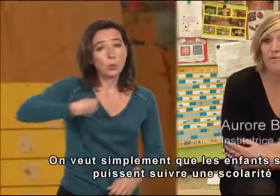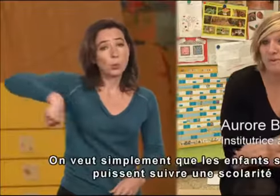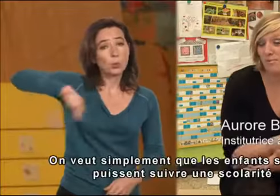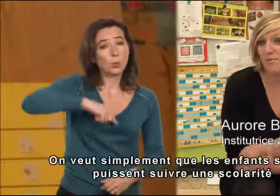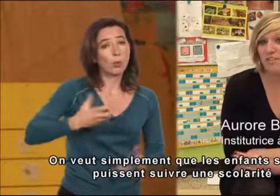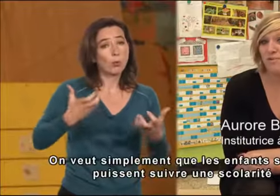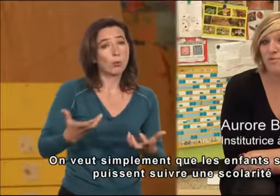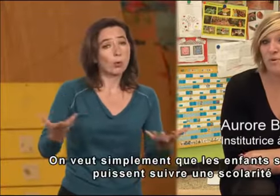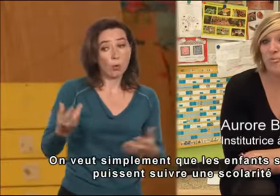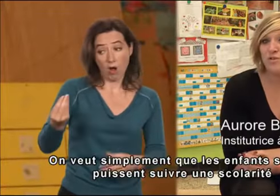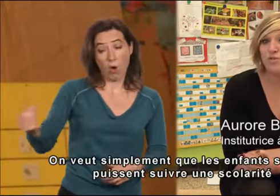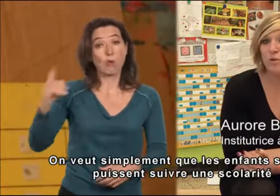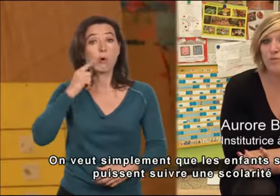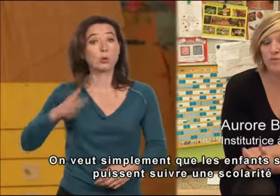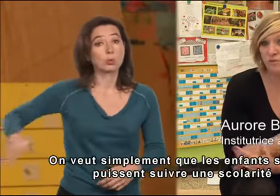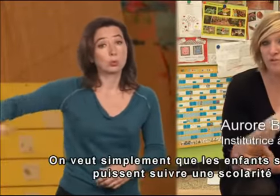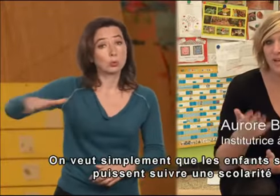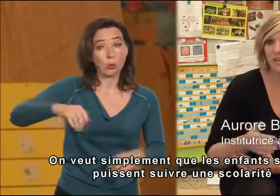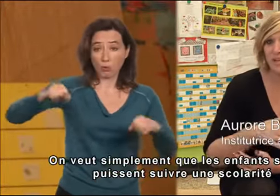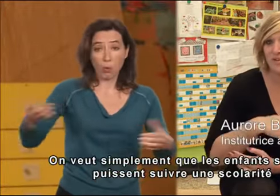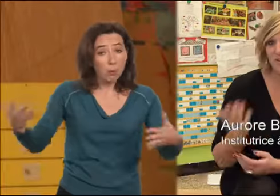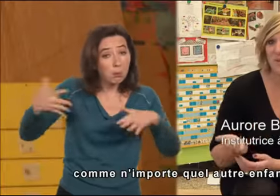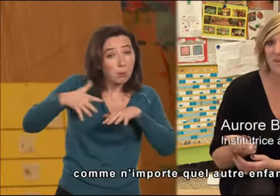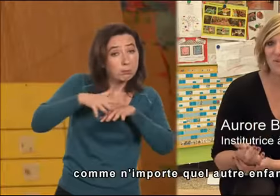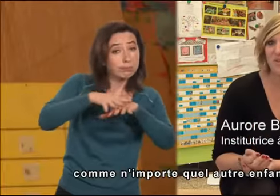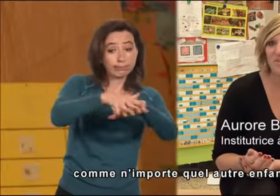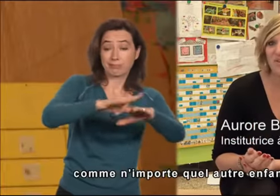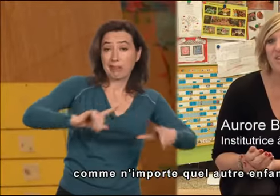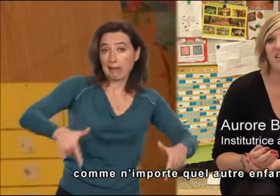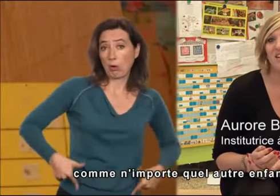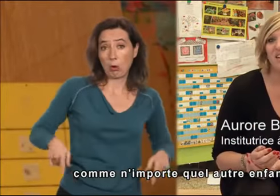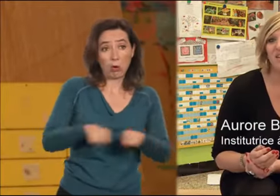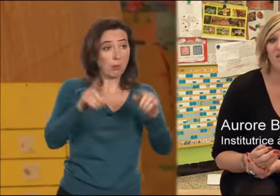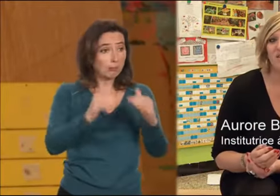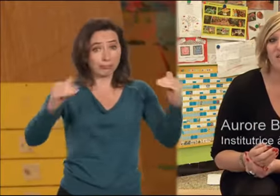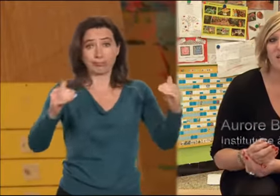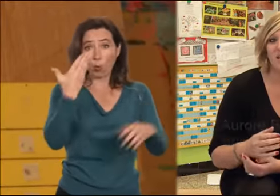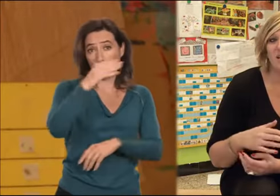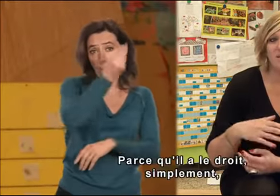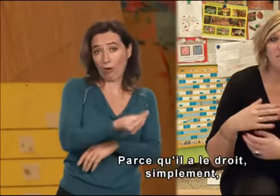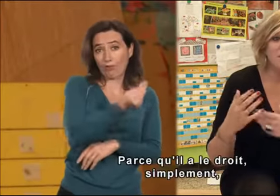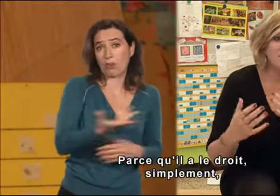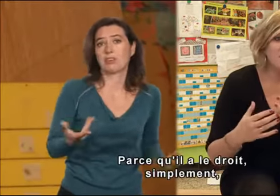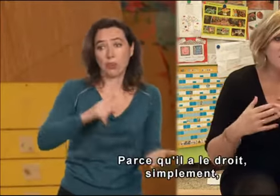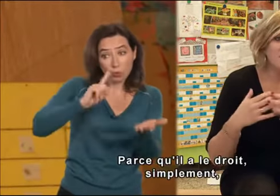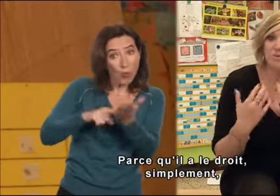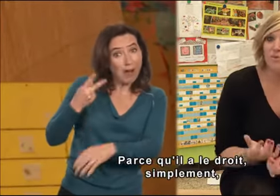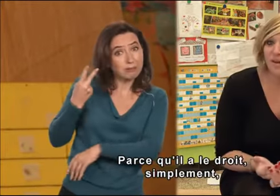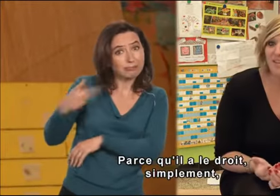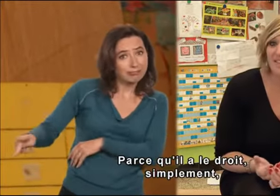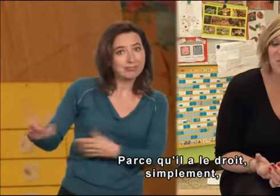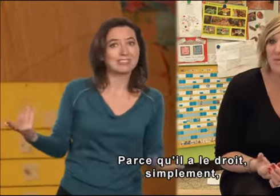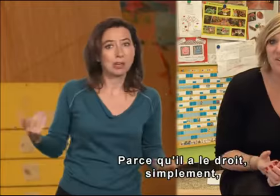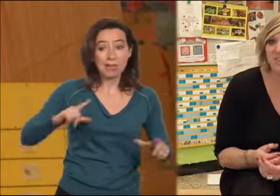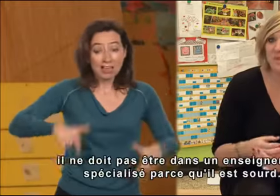On veut tout simplement que les enfants sourds puissent suivre une scolarité comme n'importe quel autre enfant, et parce qu'il a le